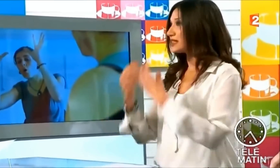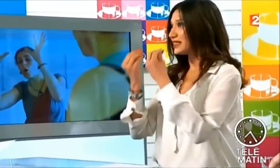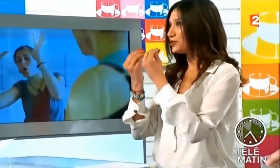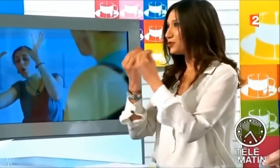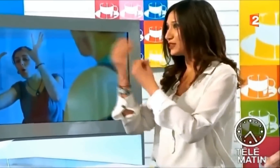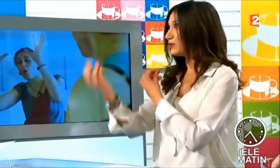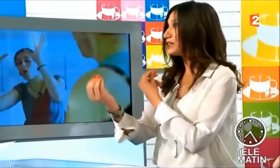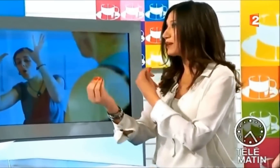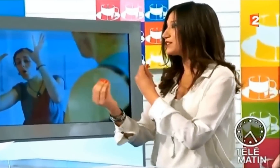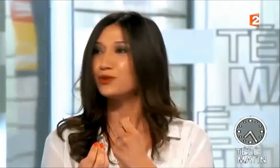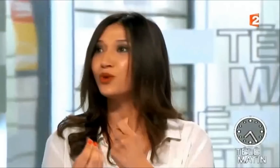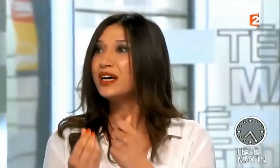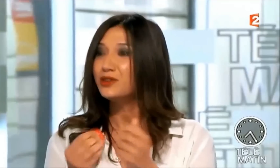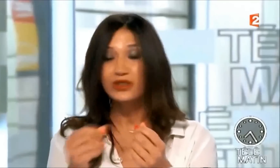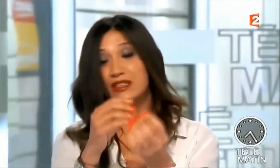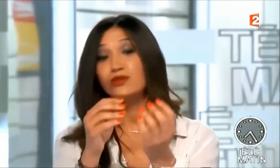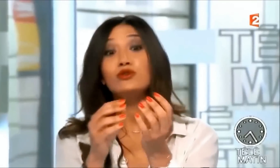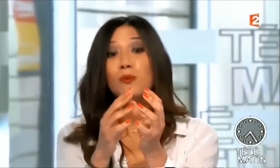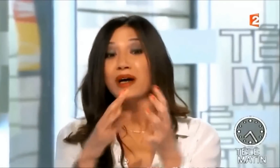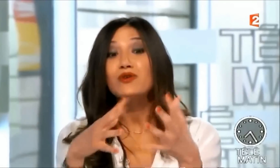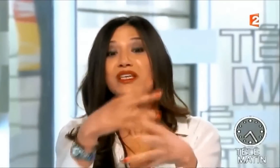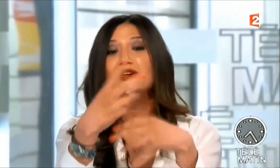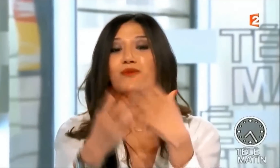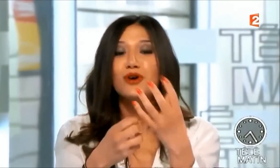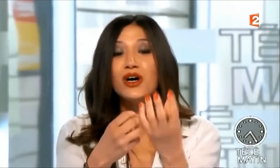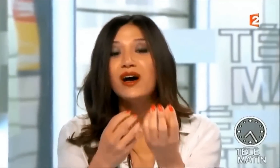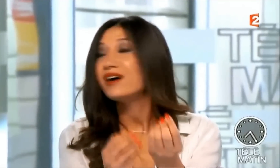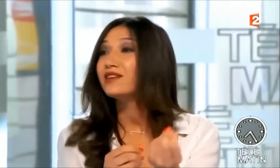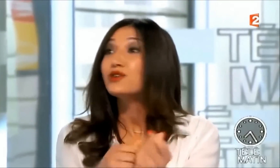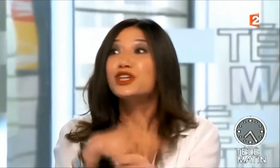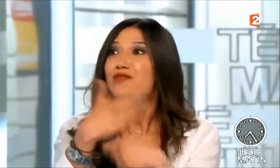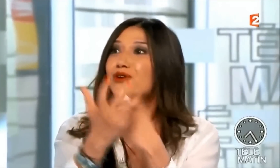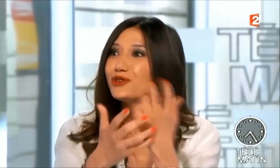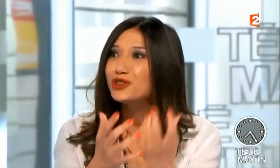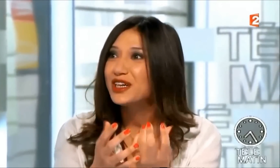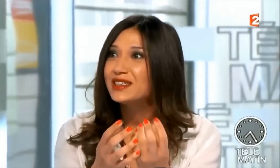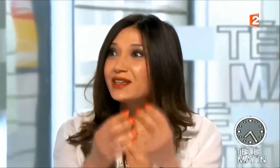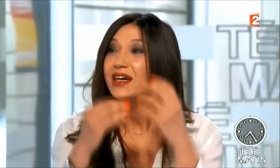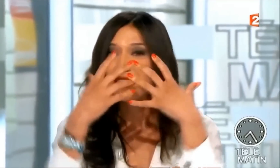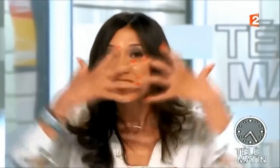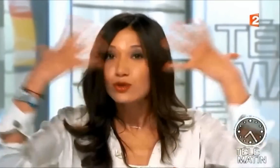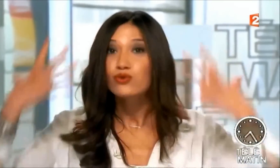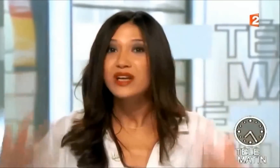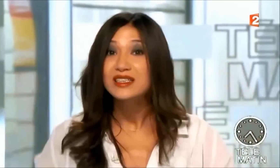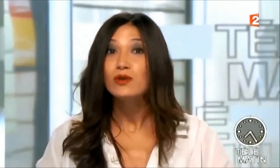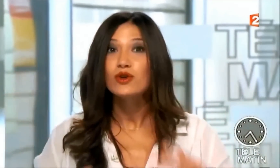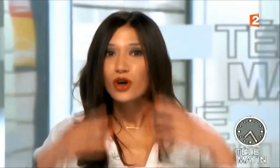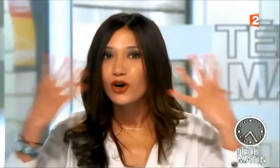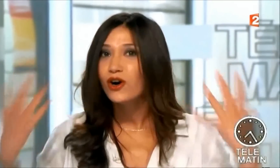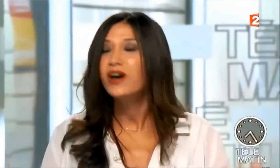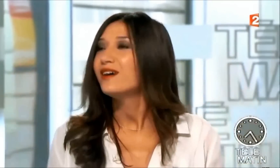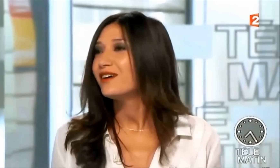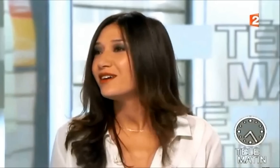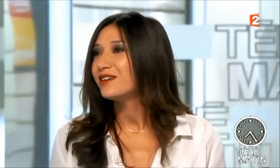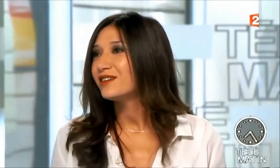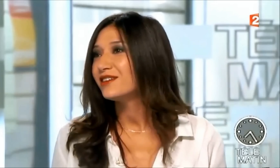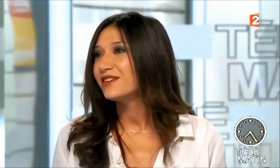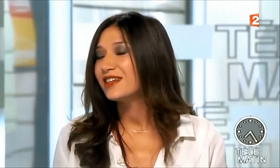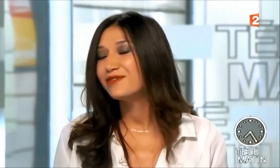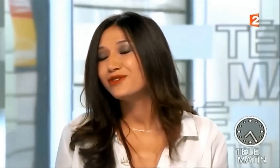c'est les yeux, c'est une expression. Ce ne sont pas uniquement un enchaînement de gestes, c'est tout. Voilà, c'est le corps. Et je